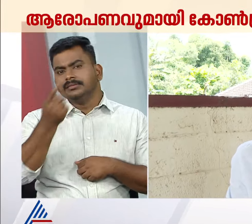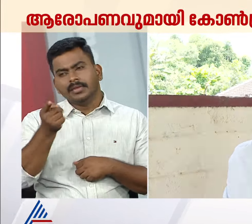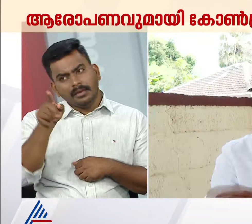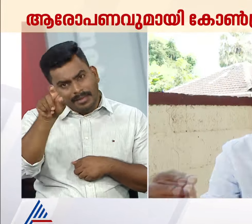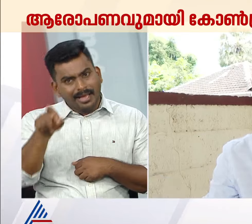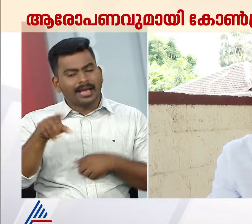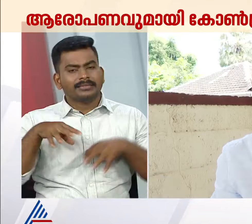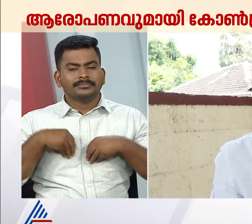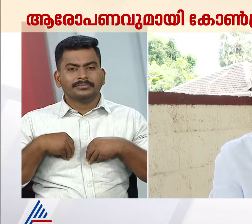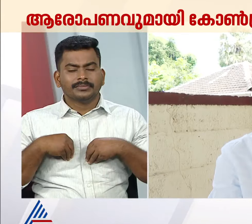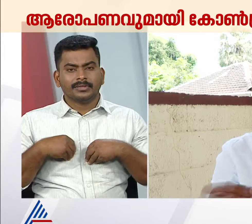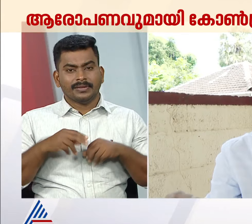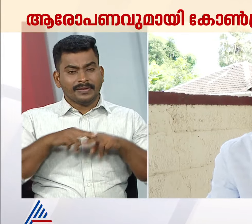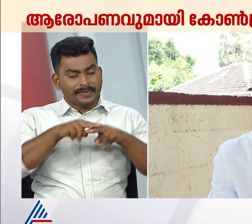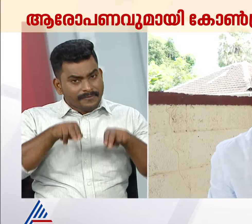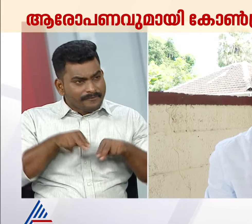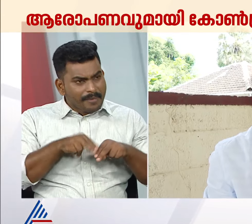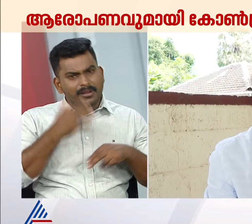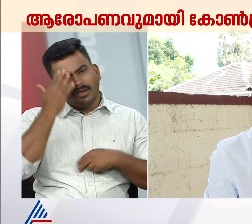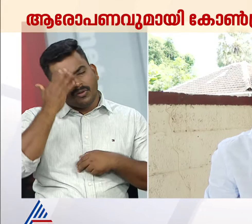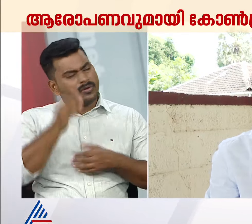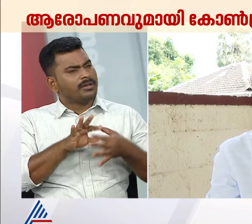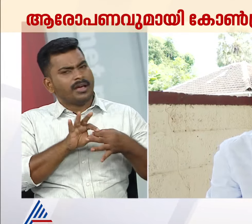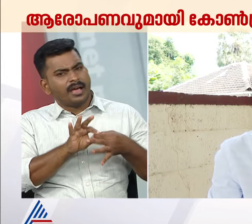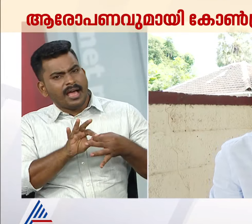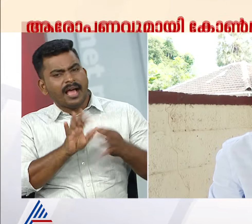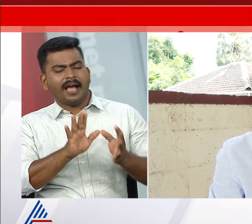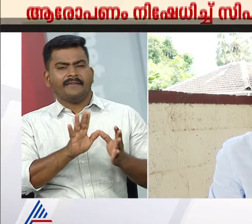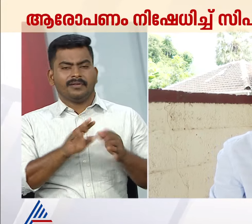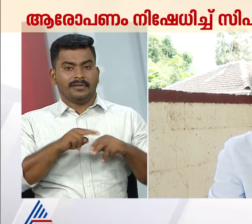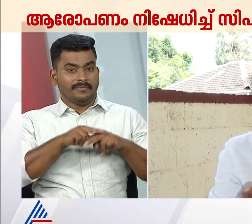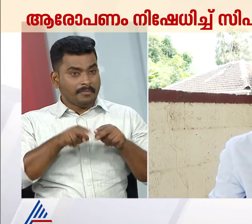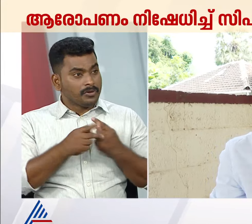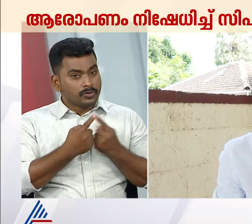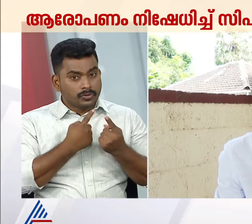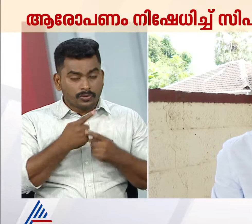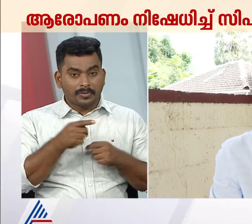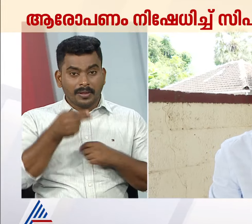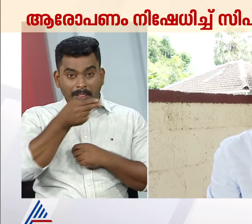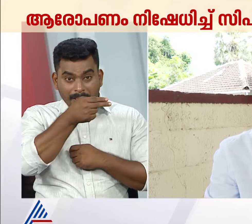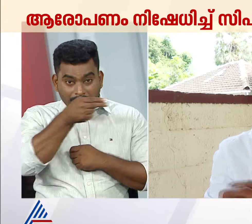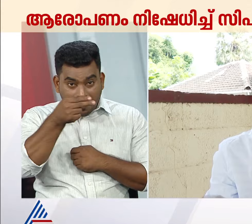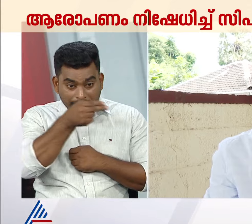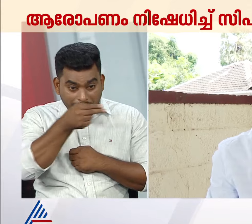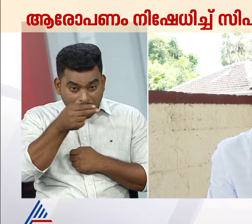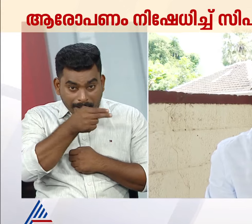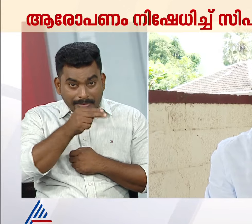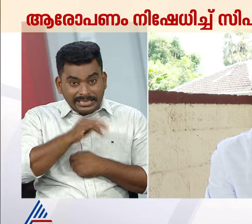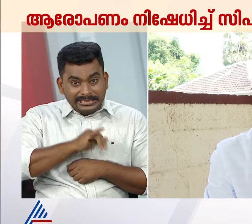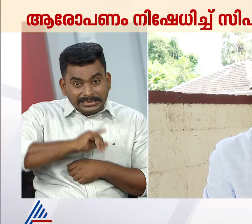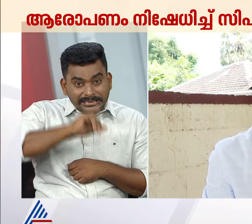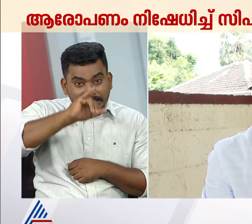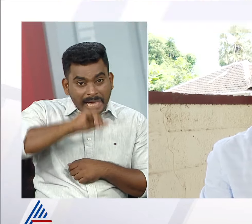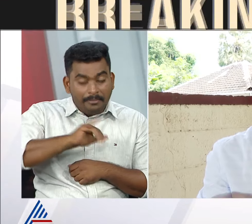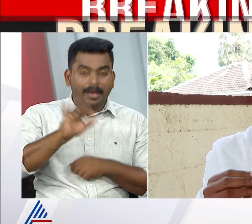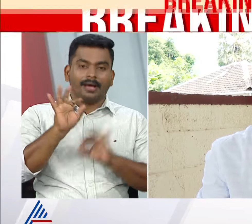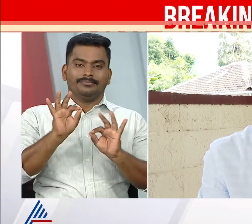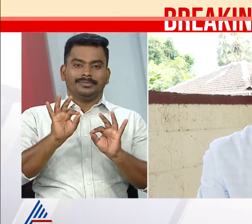പറഞ്ഞിട്ടുള്ളത്. വീട്ടുകാരൊക്കെ നമ്മളുമായിട്ട് ബന്ധമുള്ള ആളുകളാണ്. അപ്പോൾ ഈ പറഞ്ഞപ്പോൾ പറഞ്ഞല്ലേ, സാമ്യമുള്ള പേര് വേണം, അപരനായി നിർത്താനാണ് എന്ന്